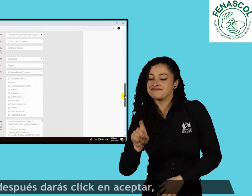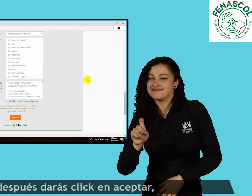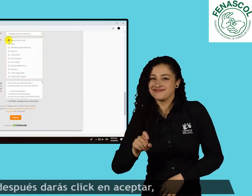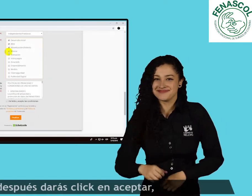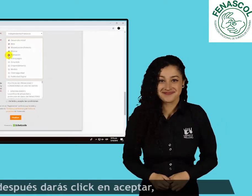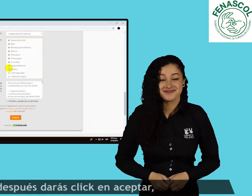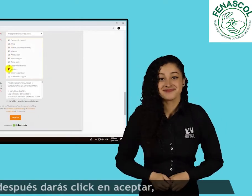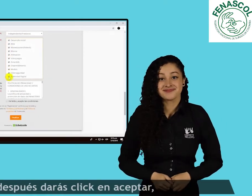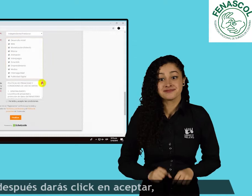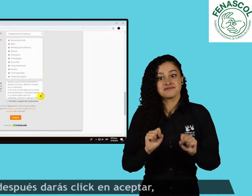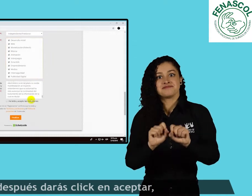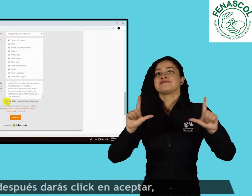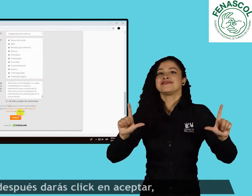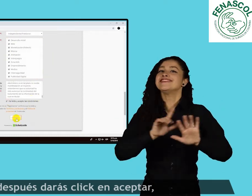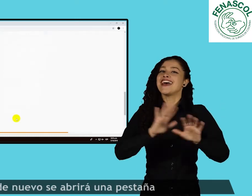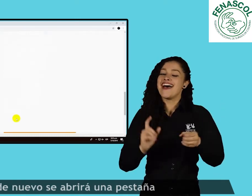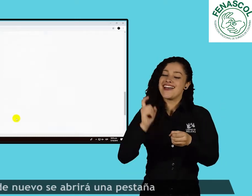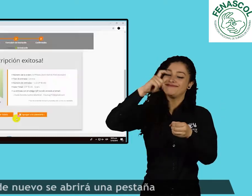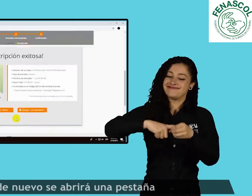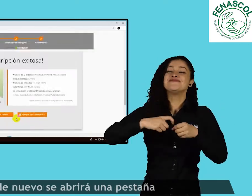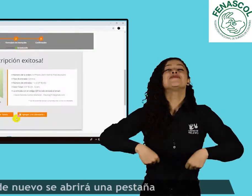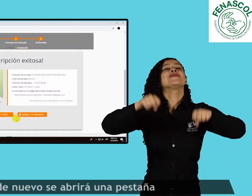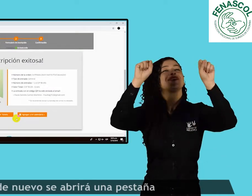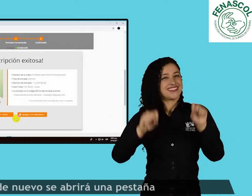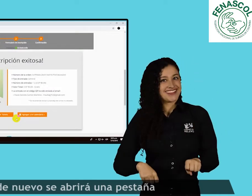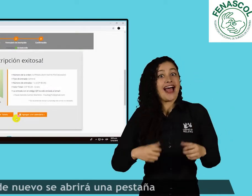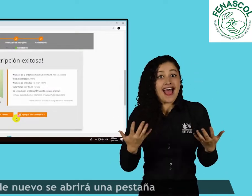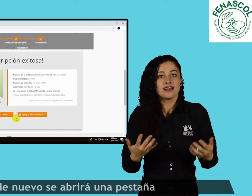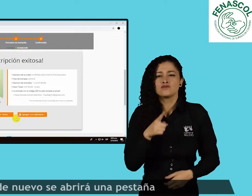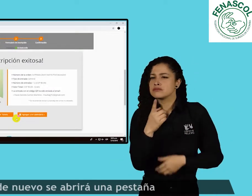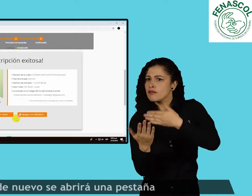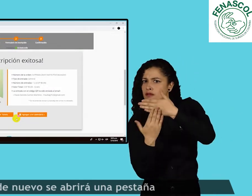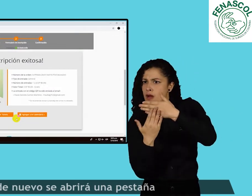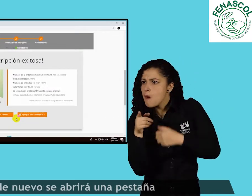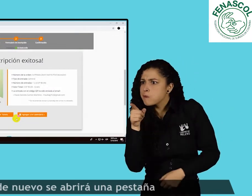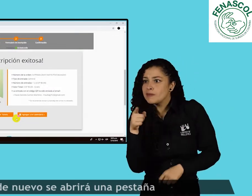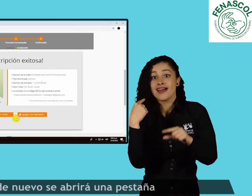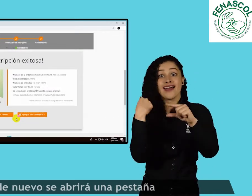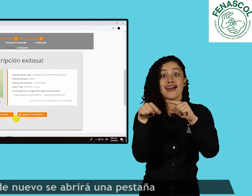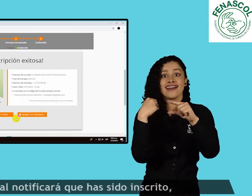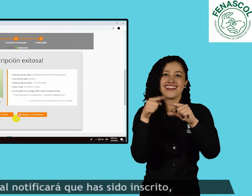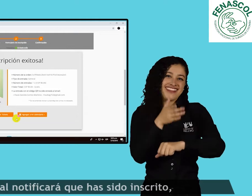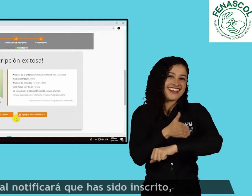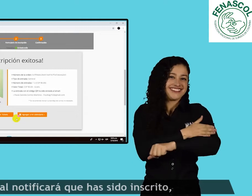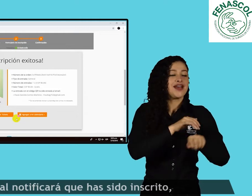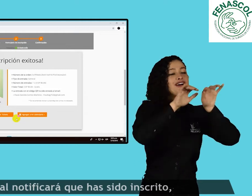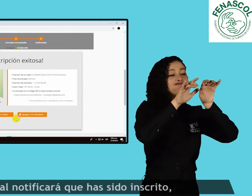Después darás clic en Aceptar. De nuevo, se abrirá una pestaña, la cual notificará que has